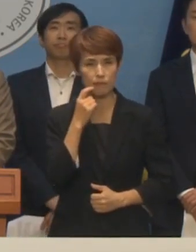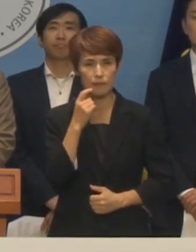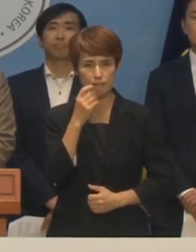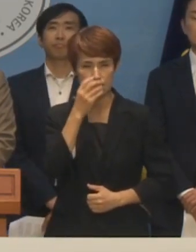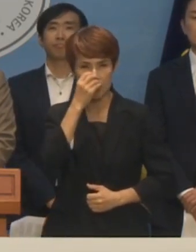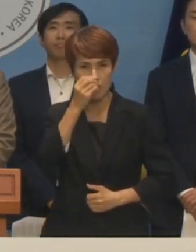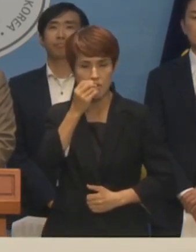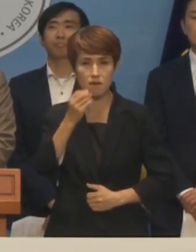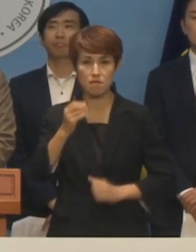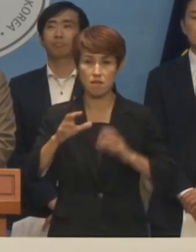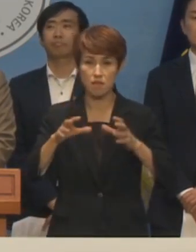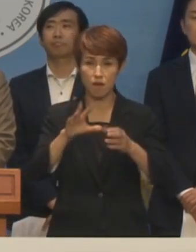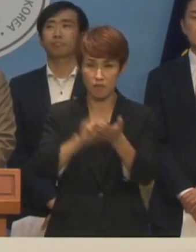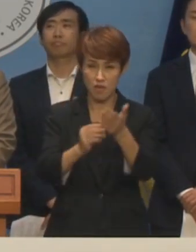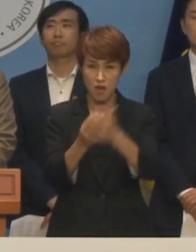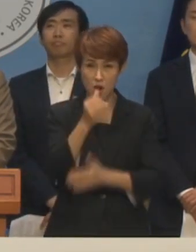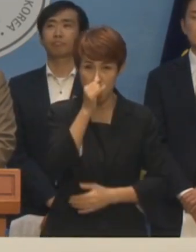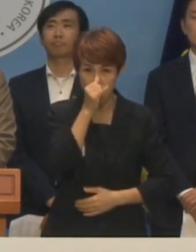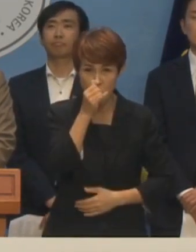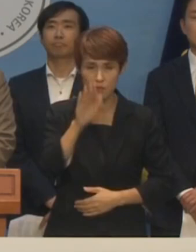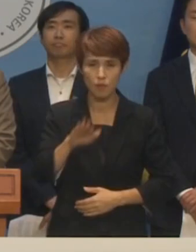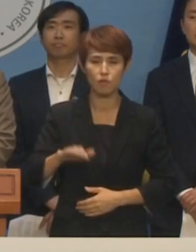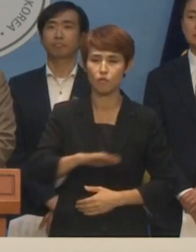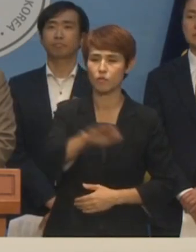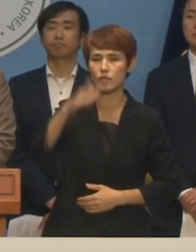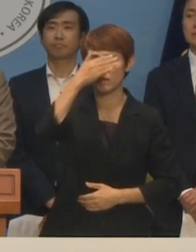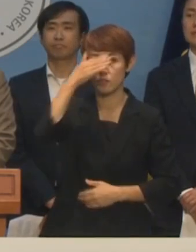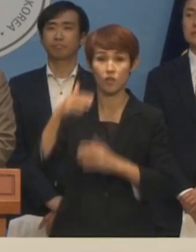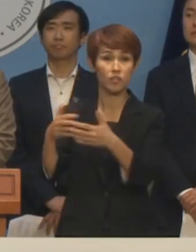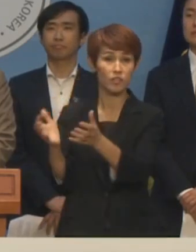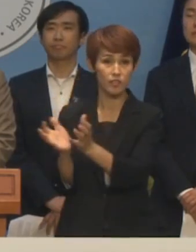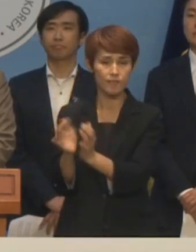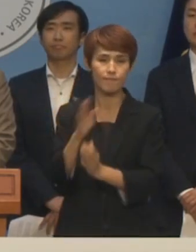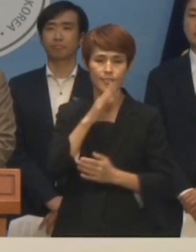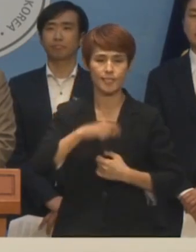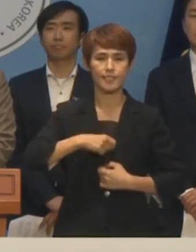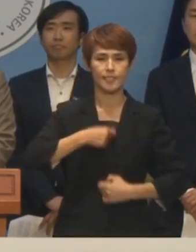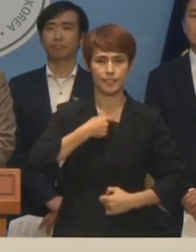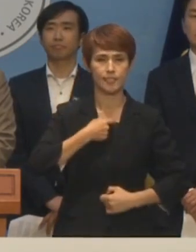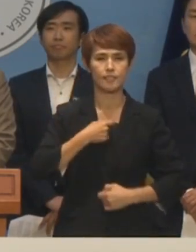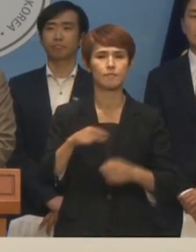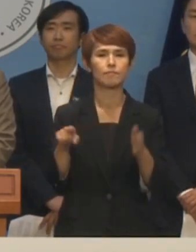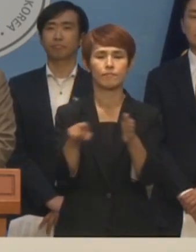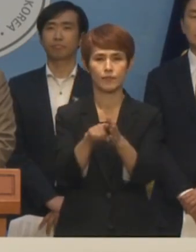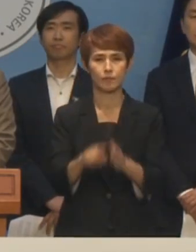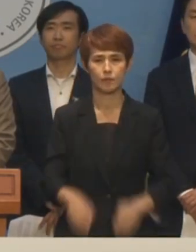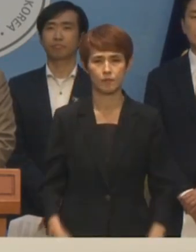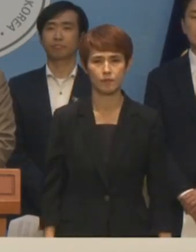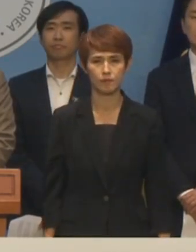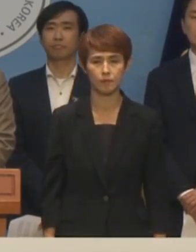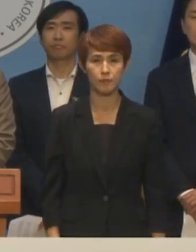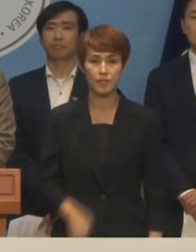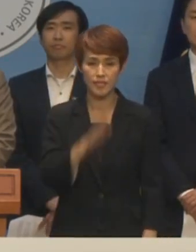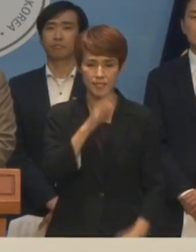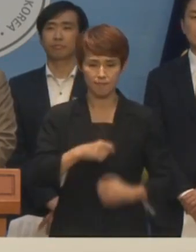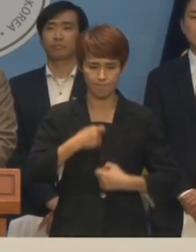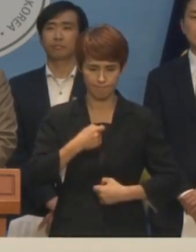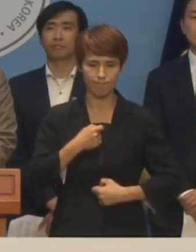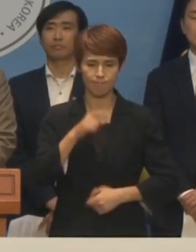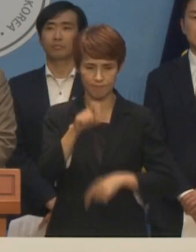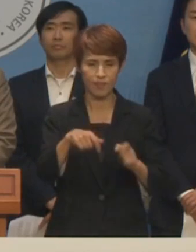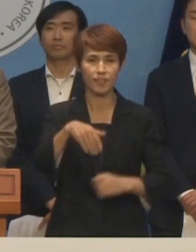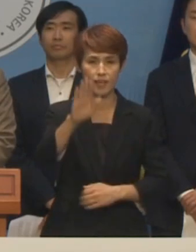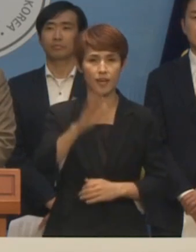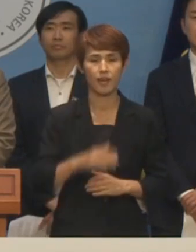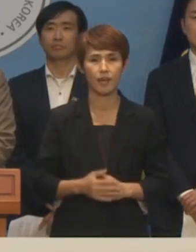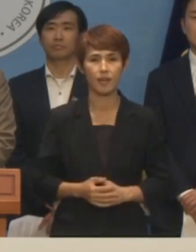당장 오염시키더라도 이 자리에 서 있는 야6당의 청년들은 진리와 정의, 진실을 믿습니다. 늦더라도 꼭 진실을 향해 가겠습니다.